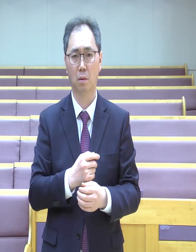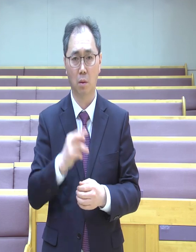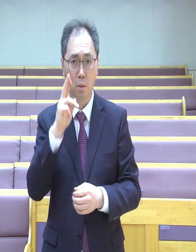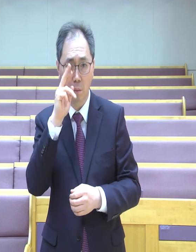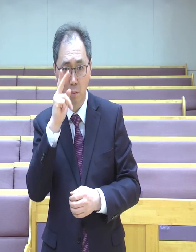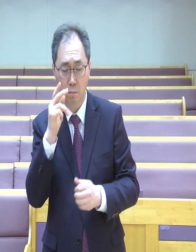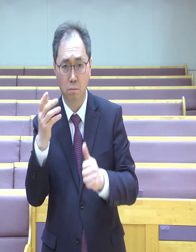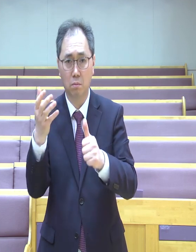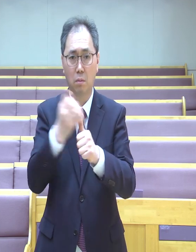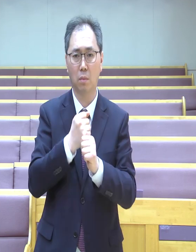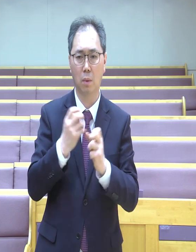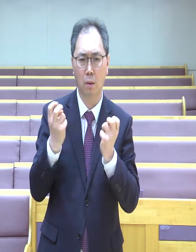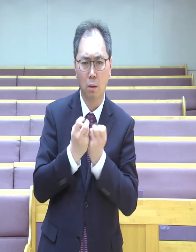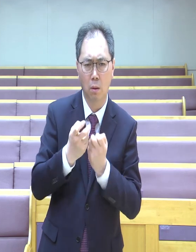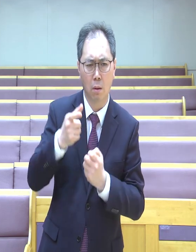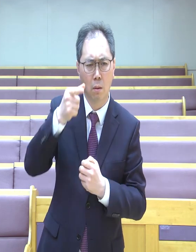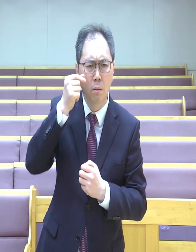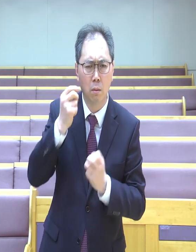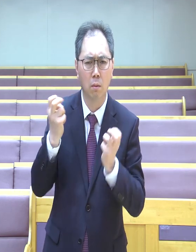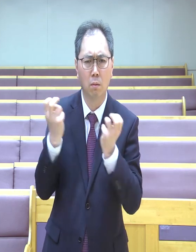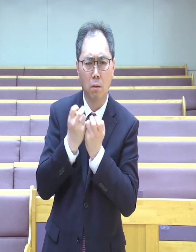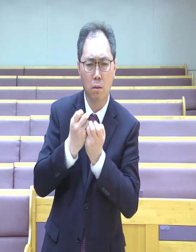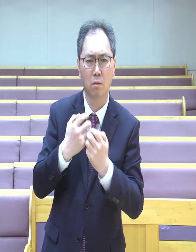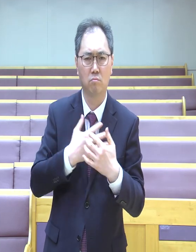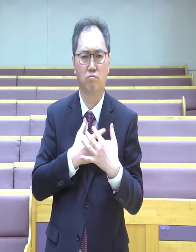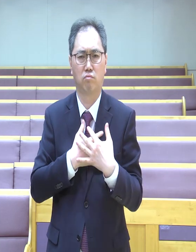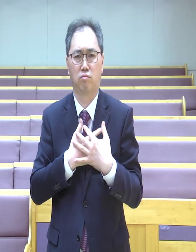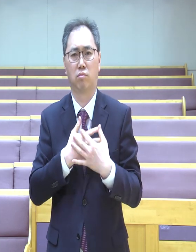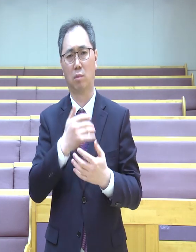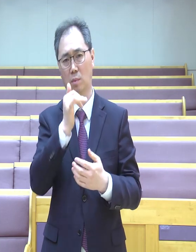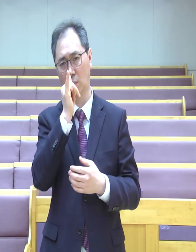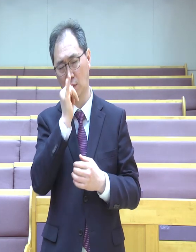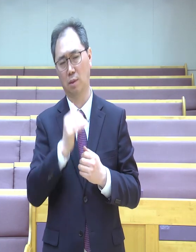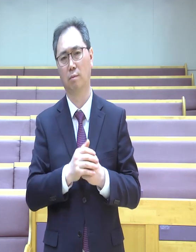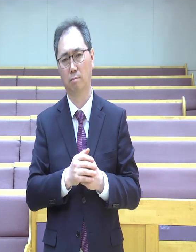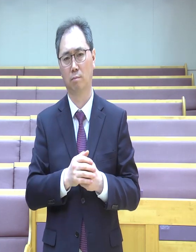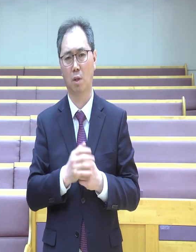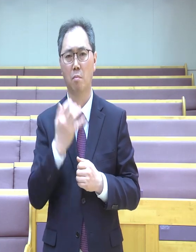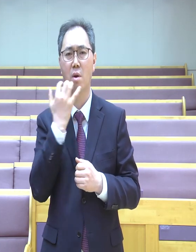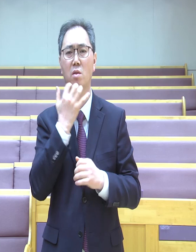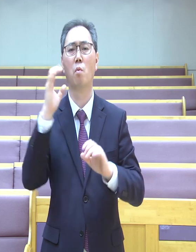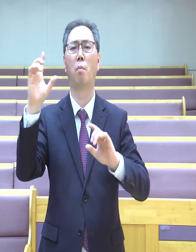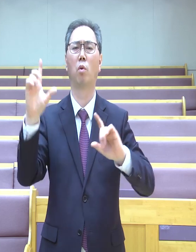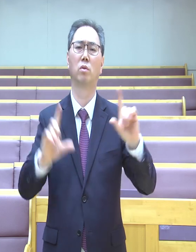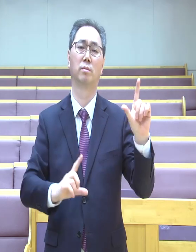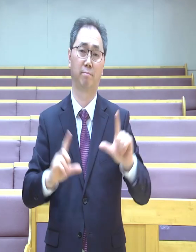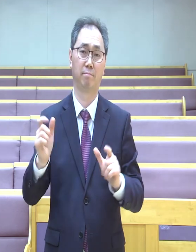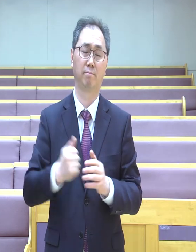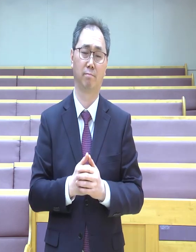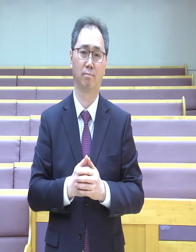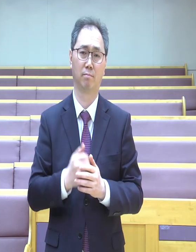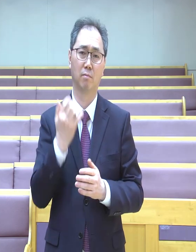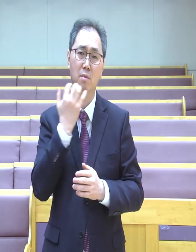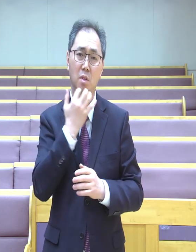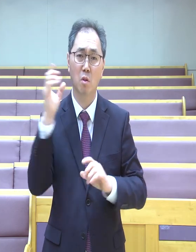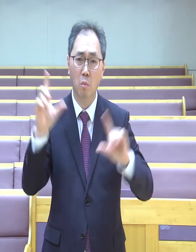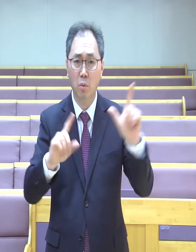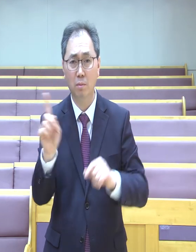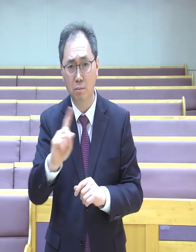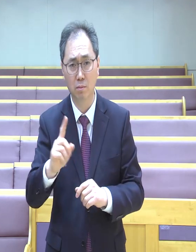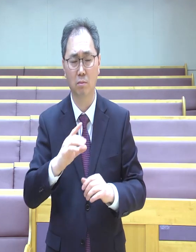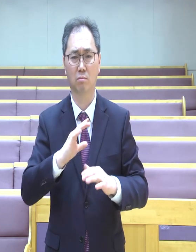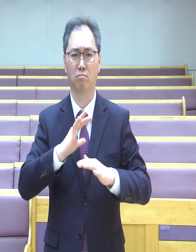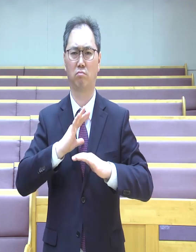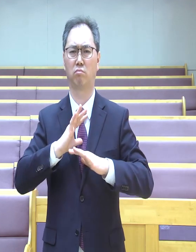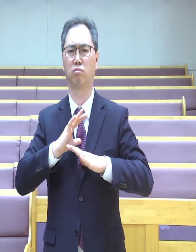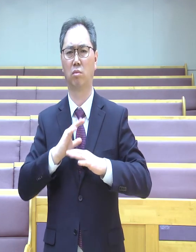혹여나 자칫 예수님을 따르는 자로 또한 사람들에게 들킬까봐 두려워서 안